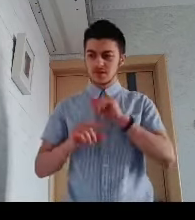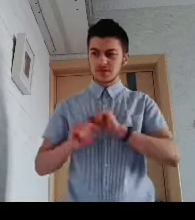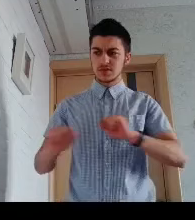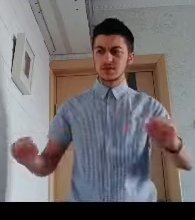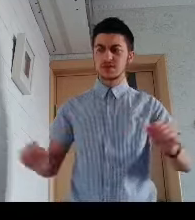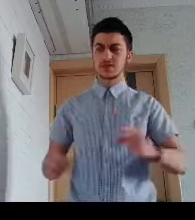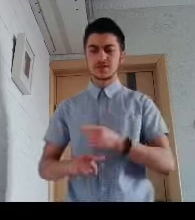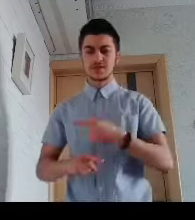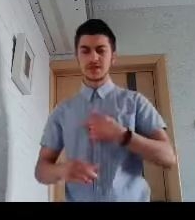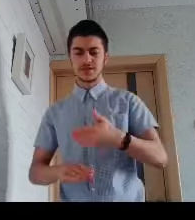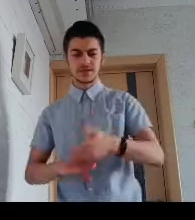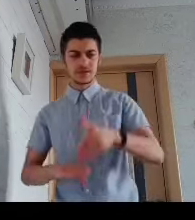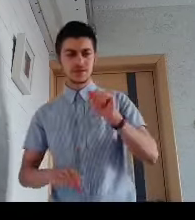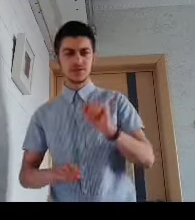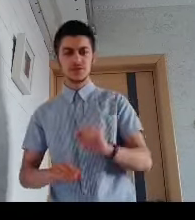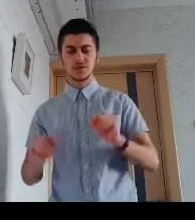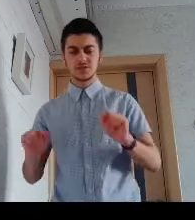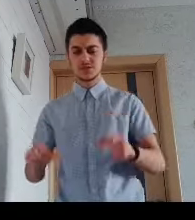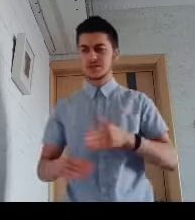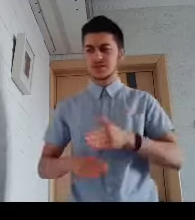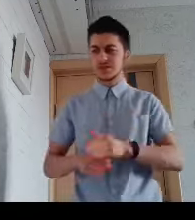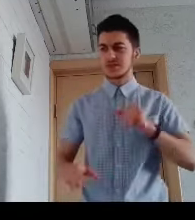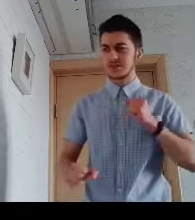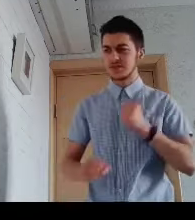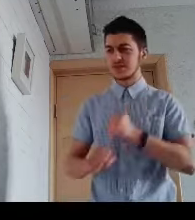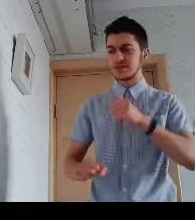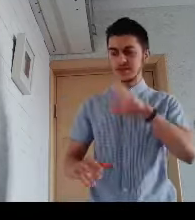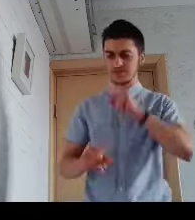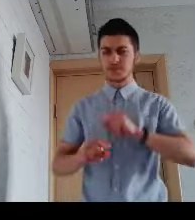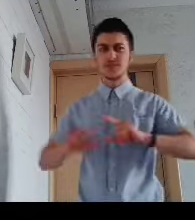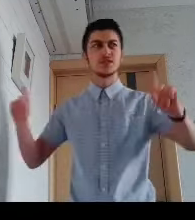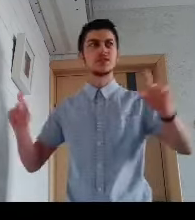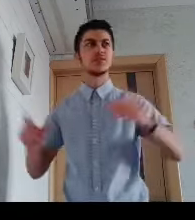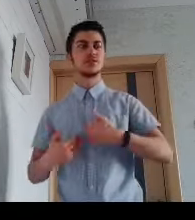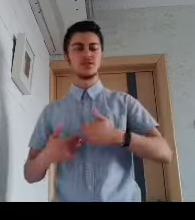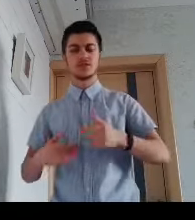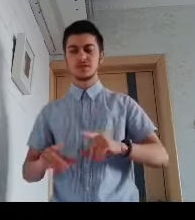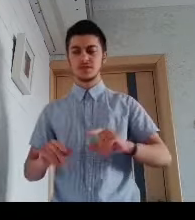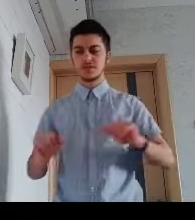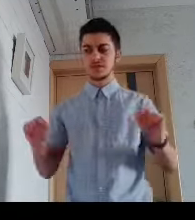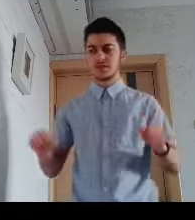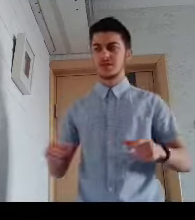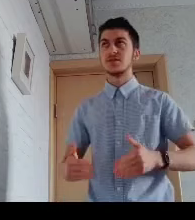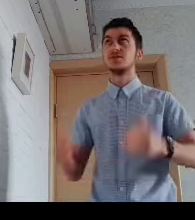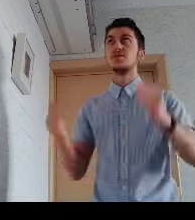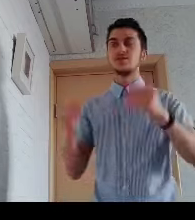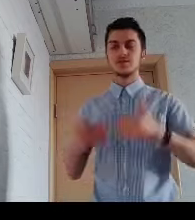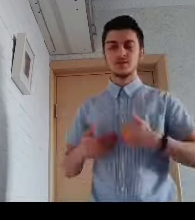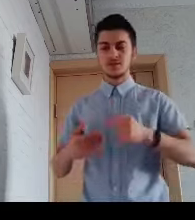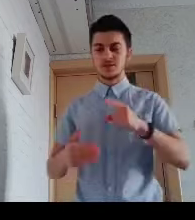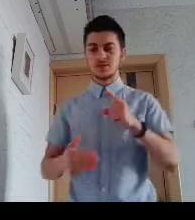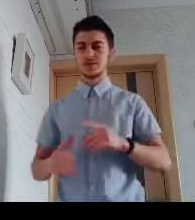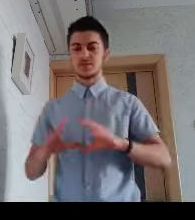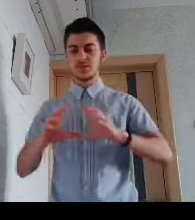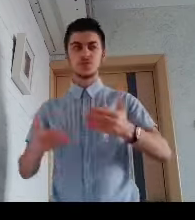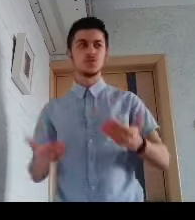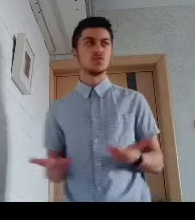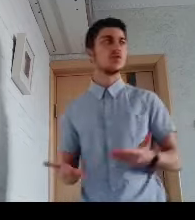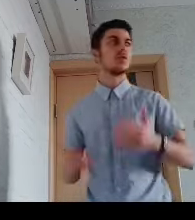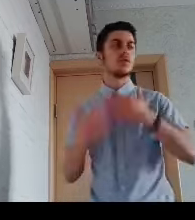в улыбках или хмурых лицах. Мы будем биться, как в небе птицы. История подобьется под наших героев. В этом мире живет наша